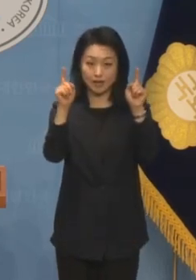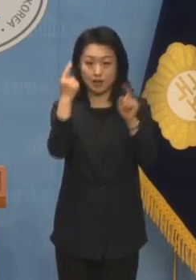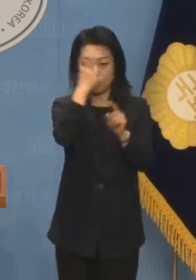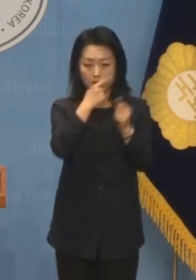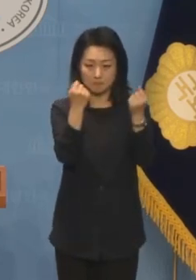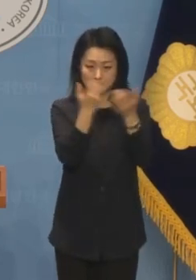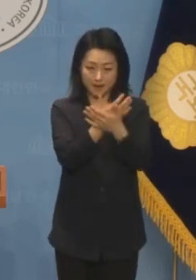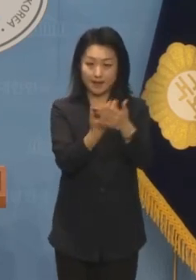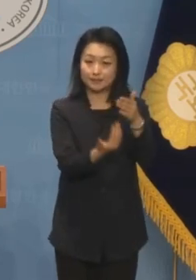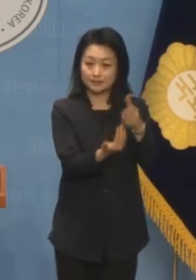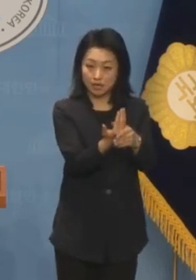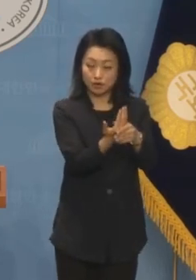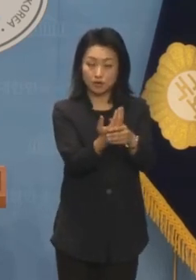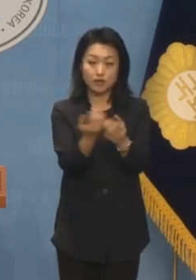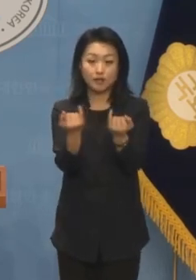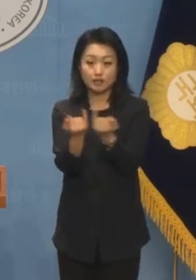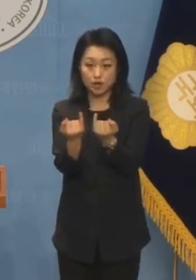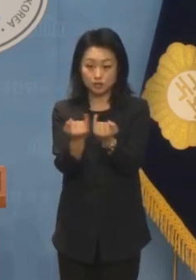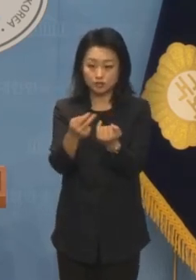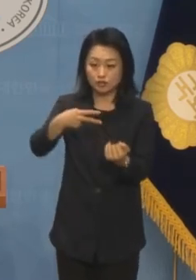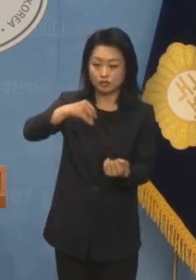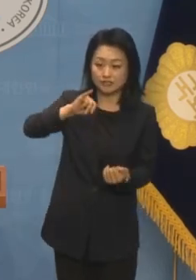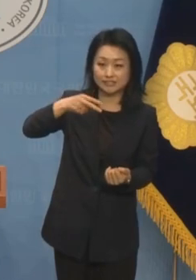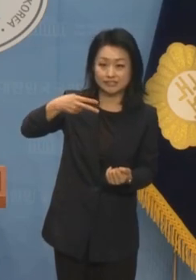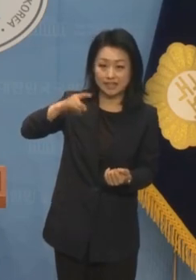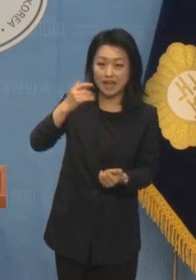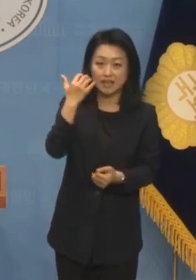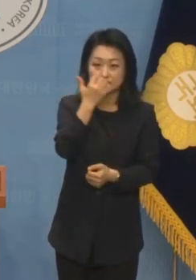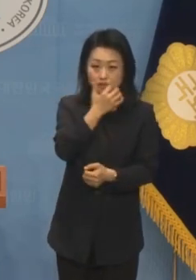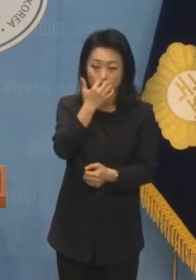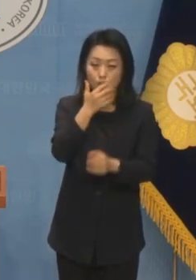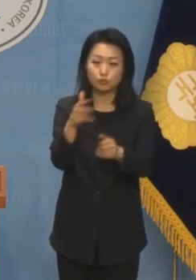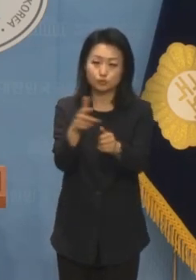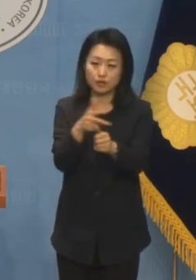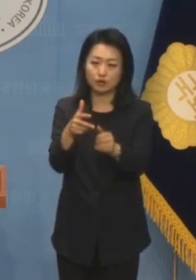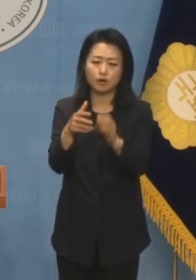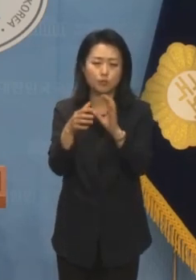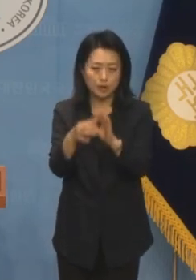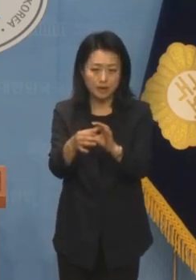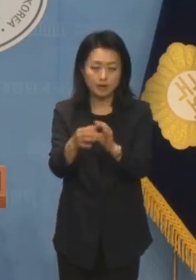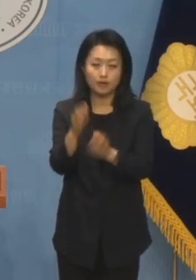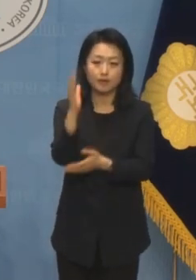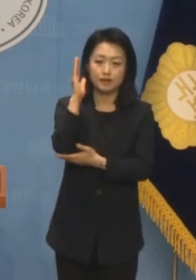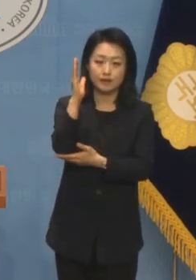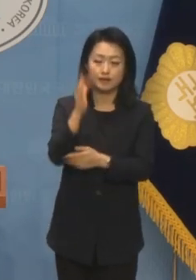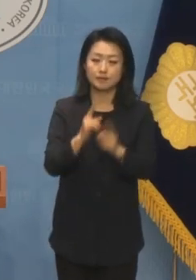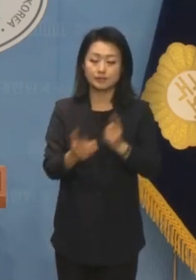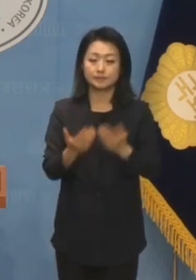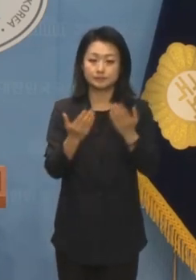여성 커뮤니티 여성시대 성착취물 관련하여서 브리핑을 하고자 합니다.